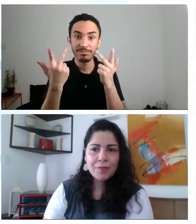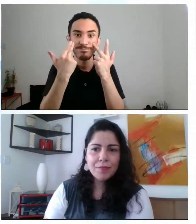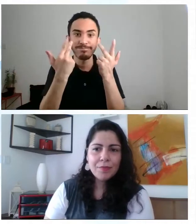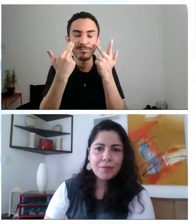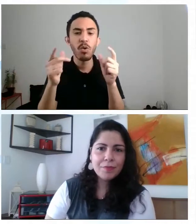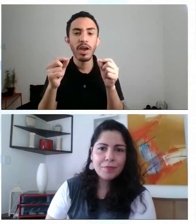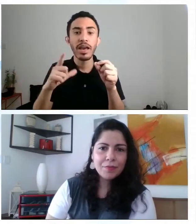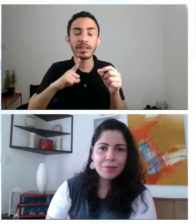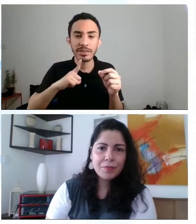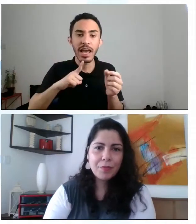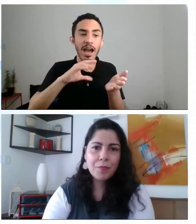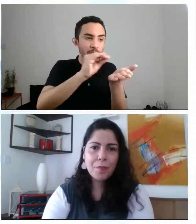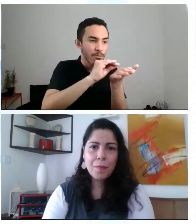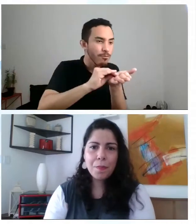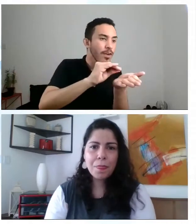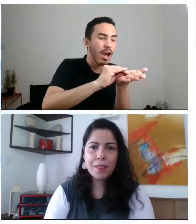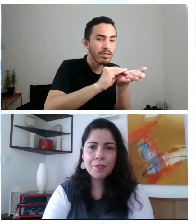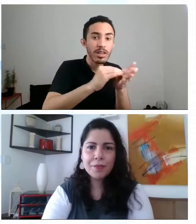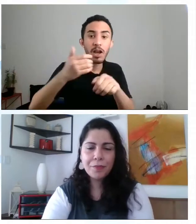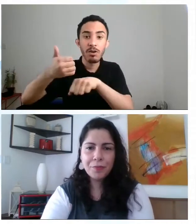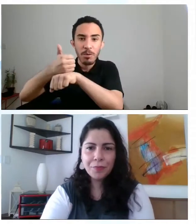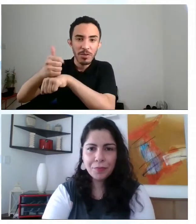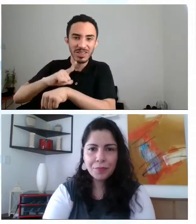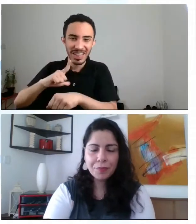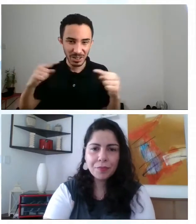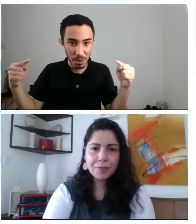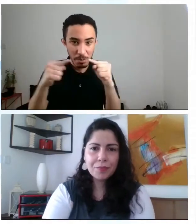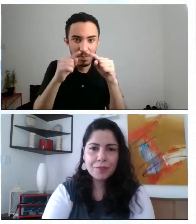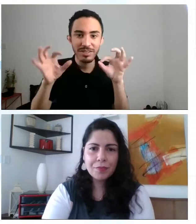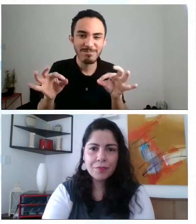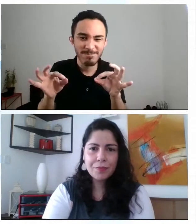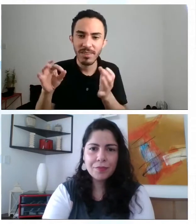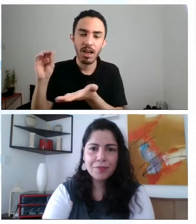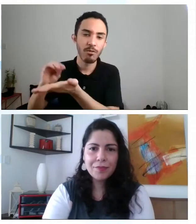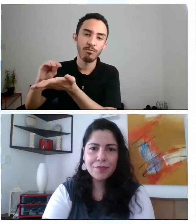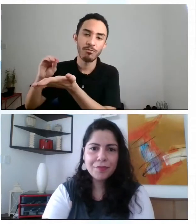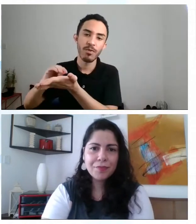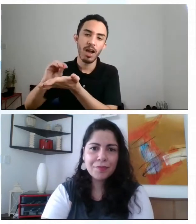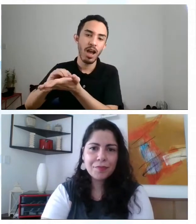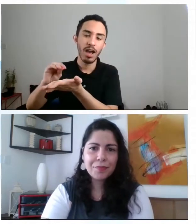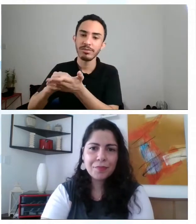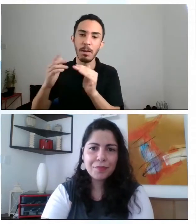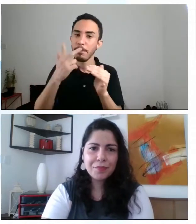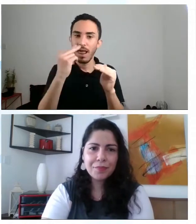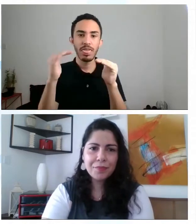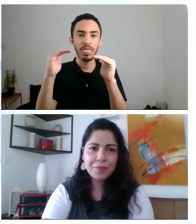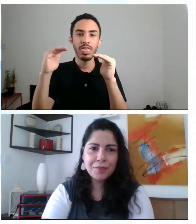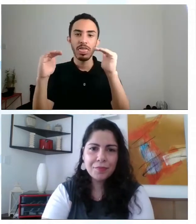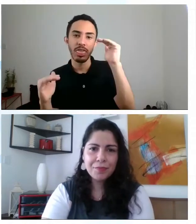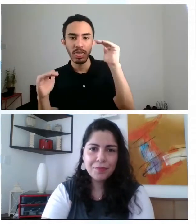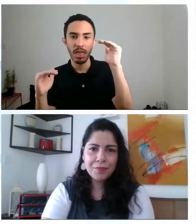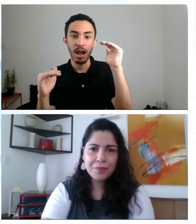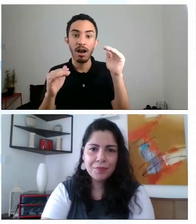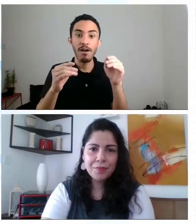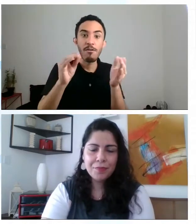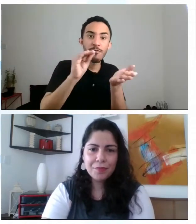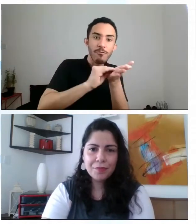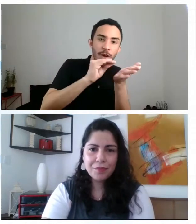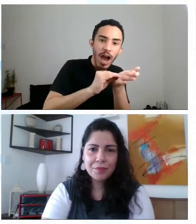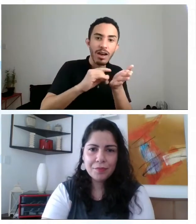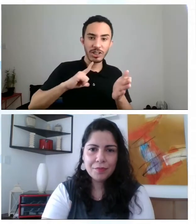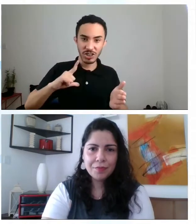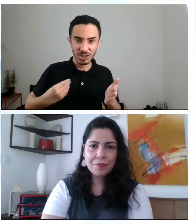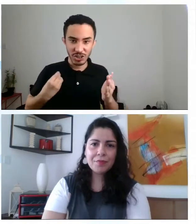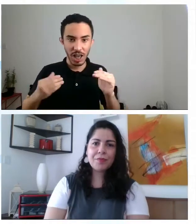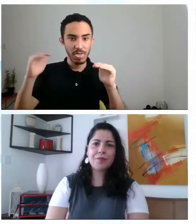muito grande, mas uma demanda de profissionais, um contingente de profissionais muito inferior. Então, as pessoas